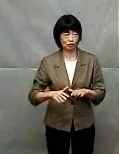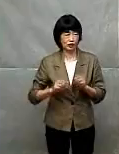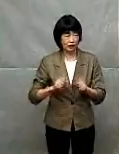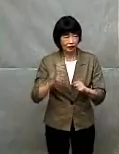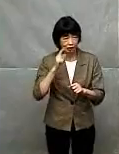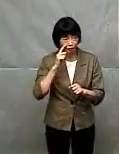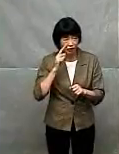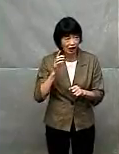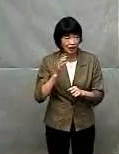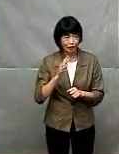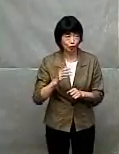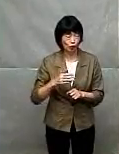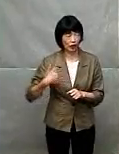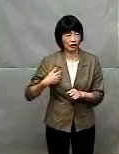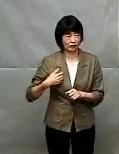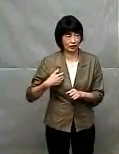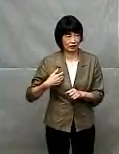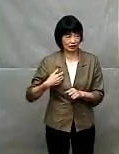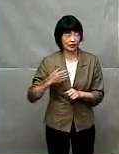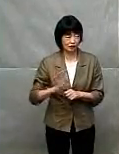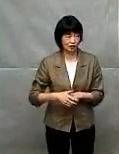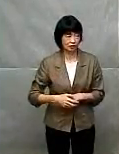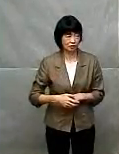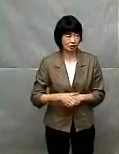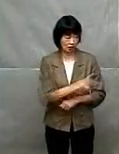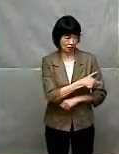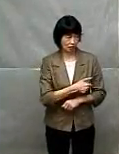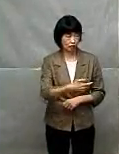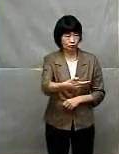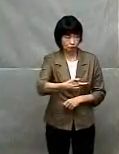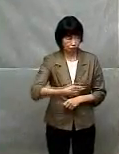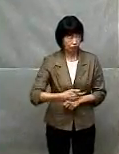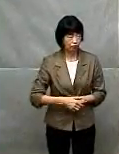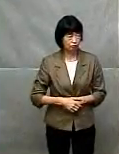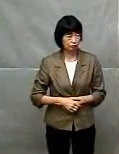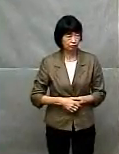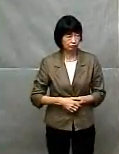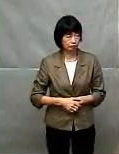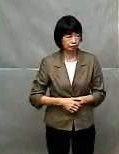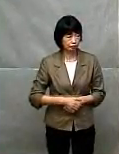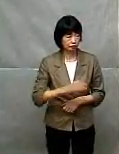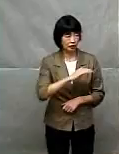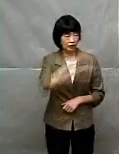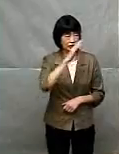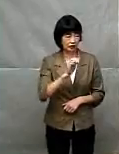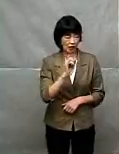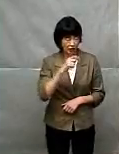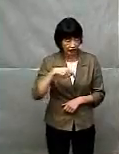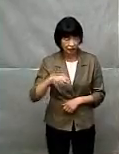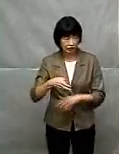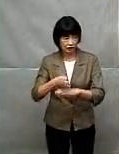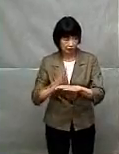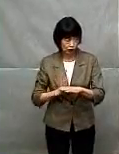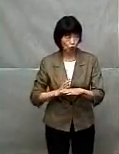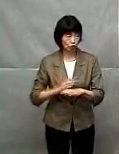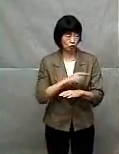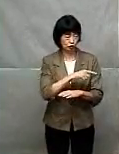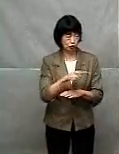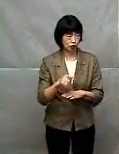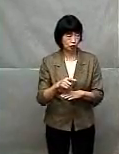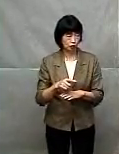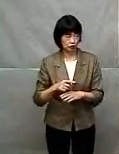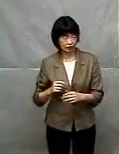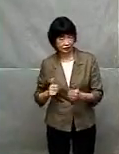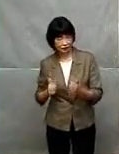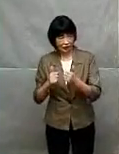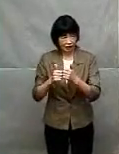正直なところだと思います。 ありがとうございます。さらにお尋ねします、 はい、 山陰や四国に、他の地域に対抗するためというご